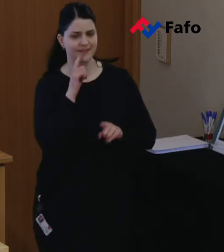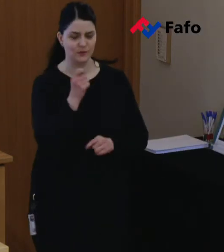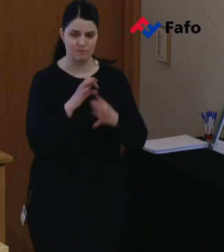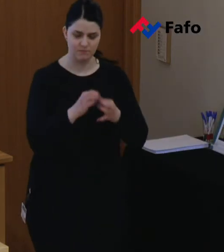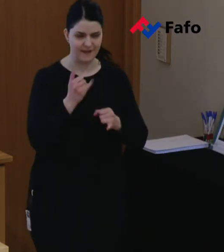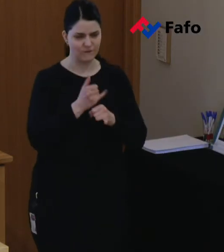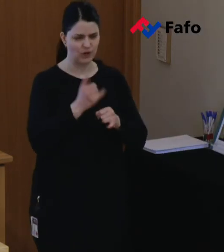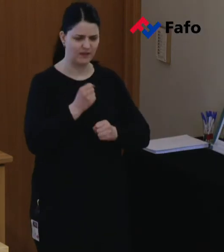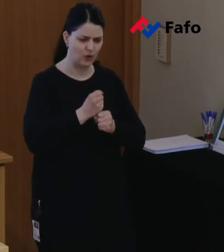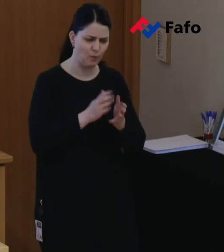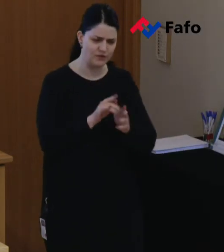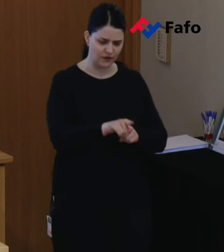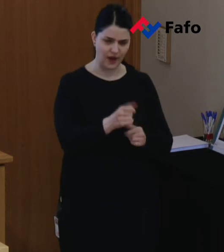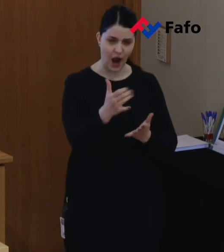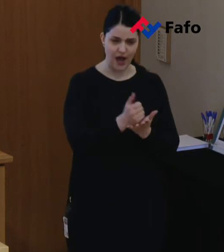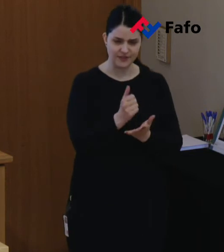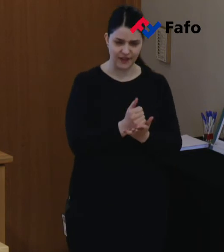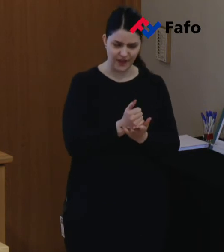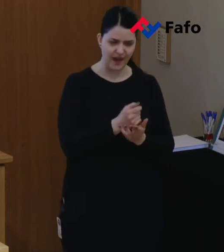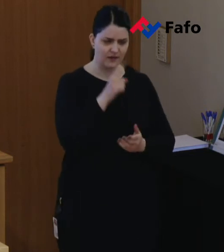de ansatte kan være veldig krevende.